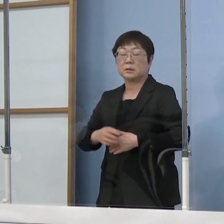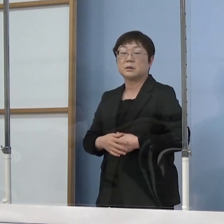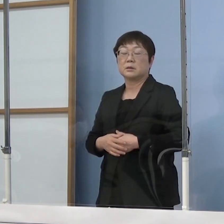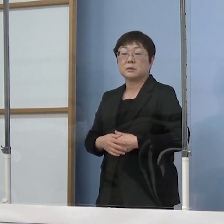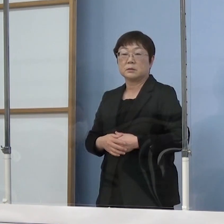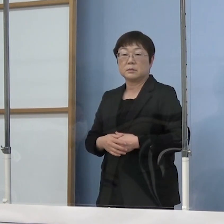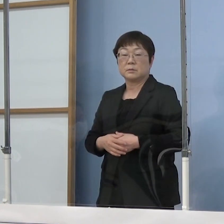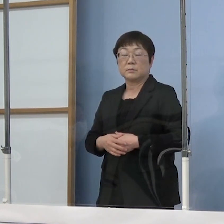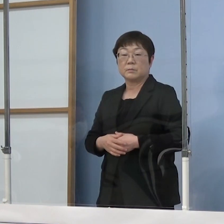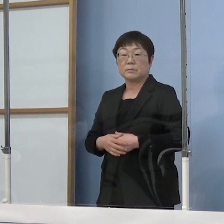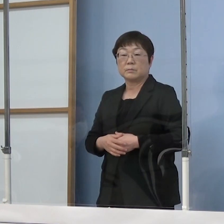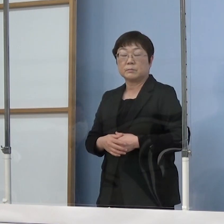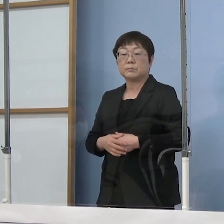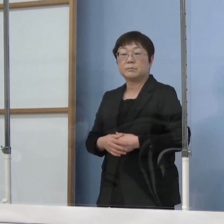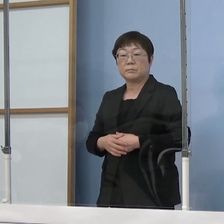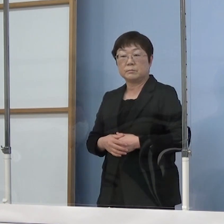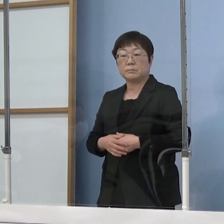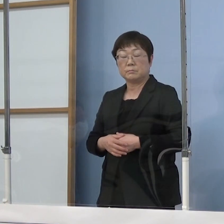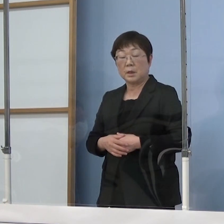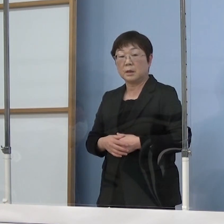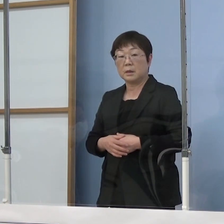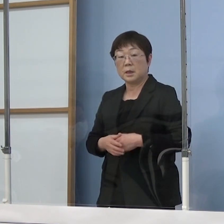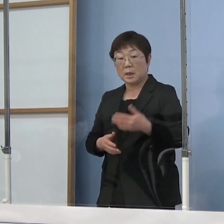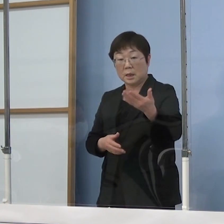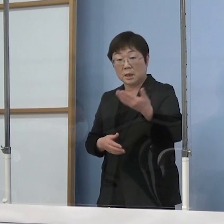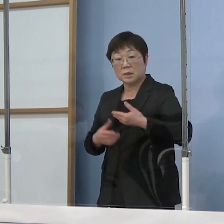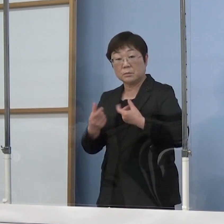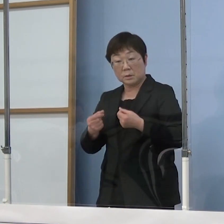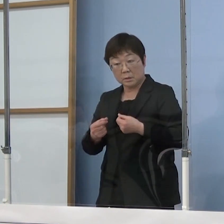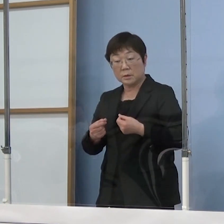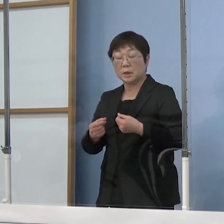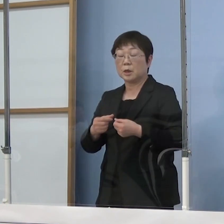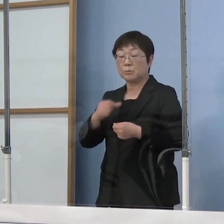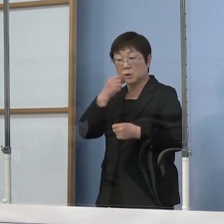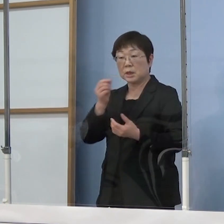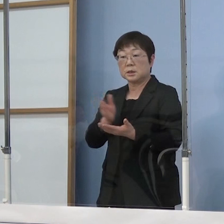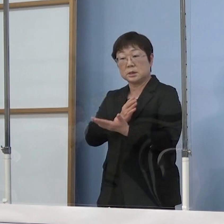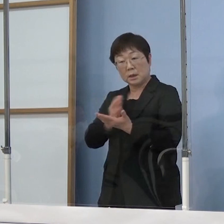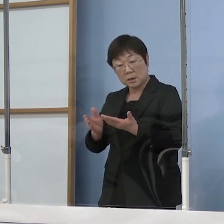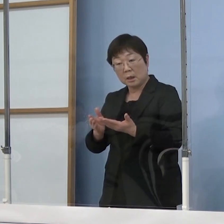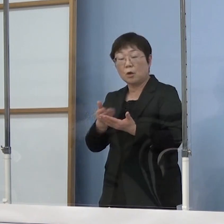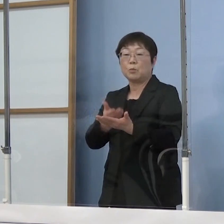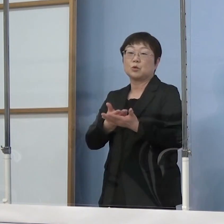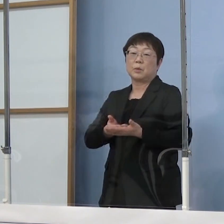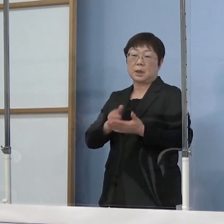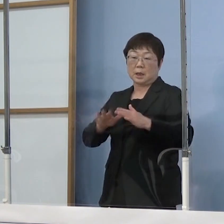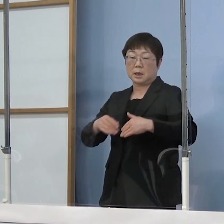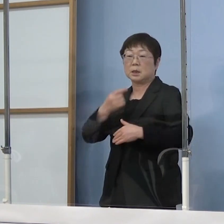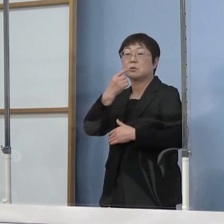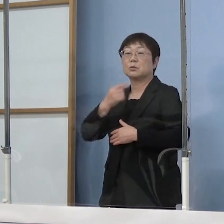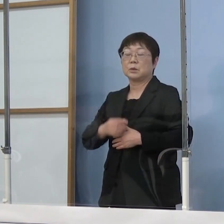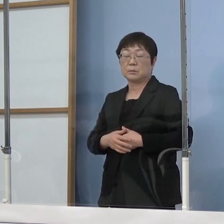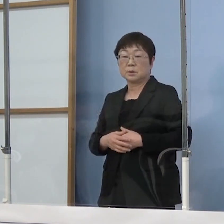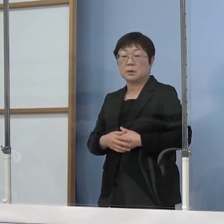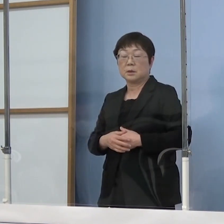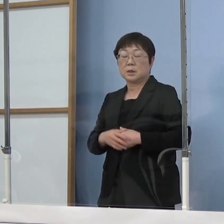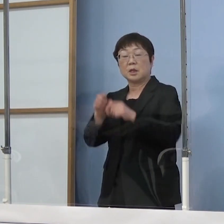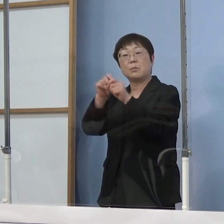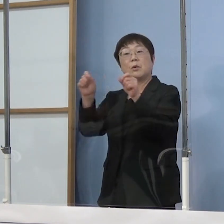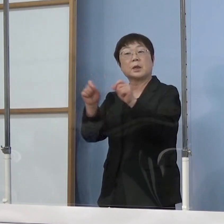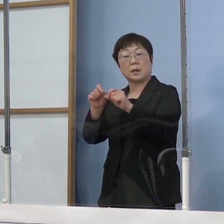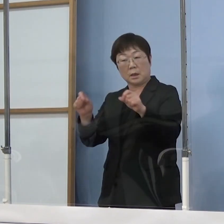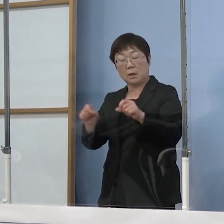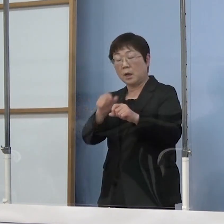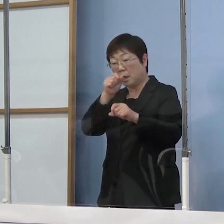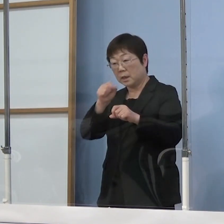ありますので、非常に今ご質問があるように難しい選択ではあったわけでありますが、しかし結果として